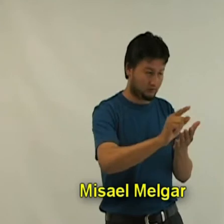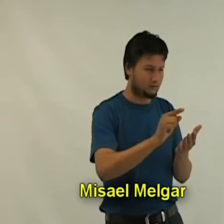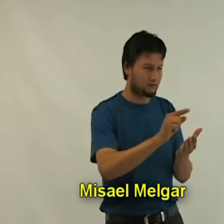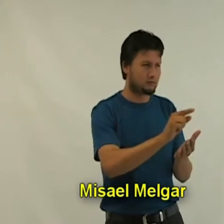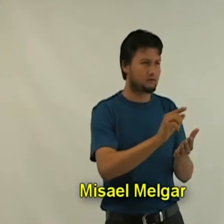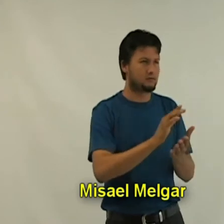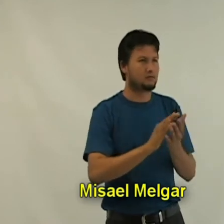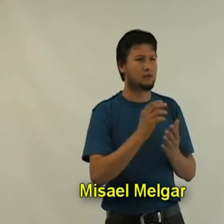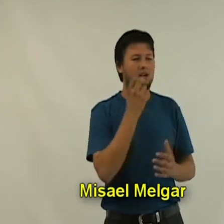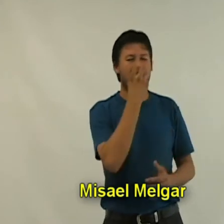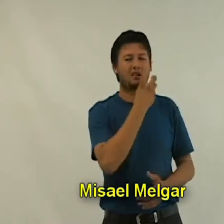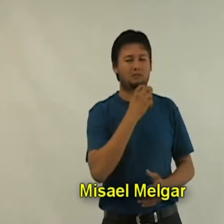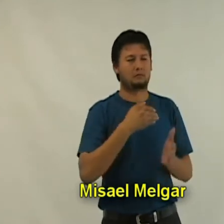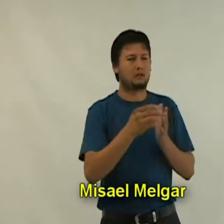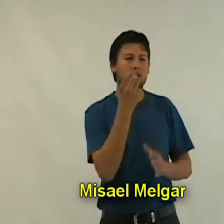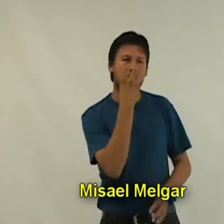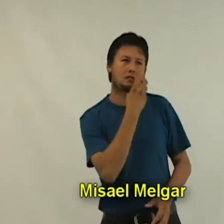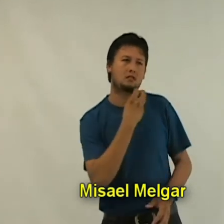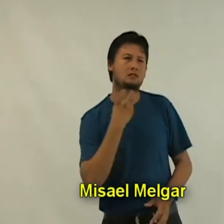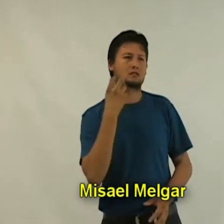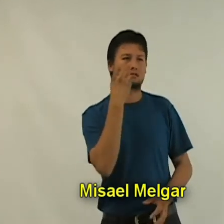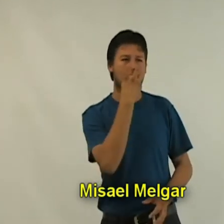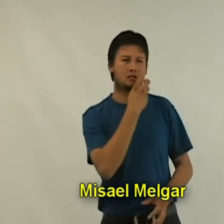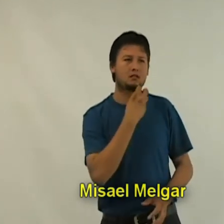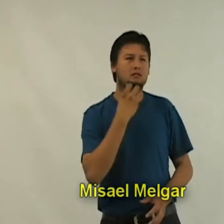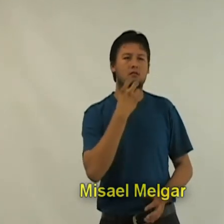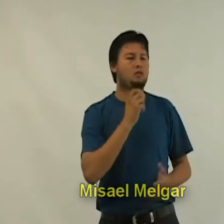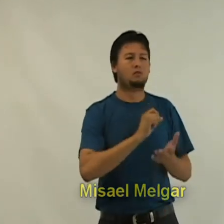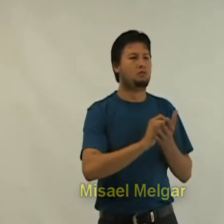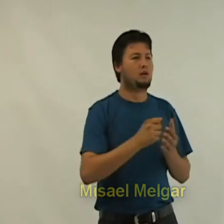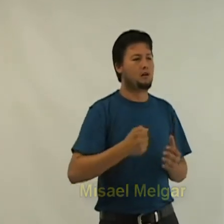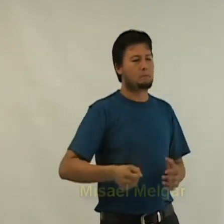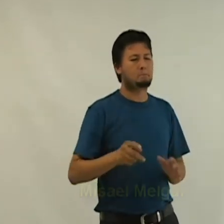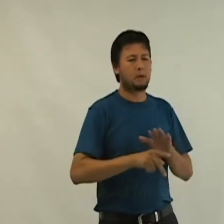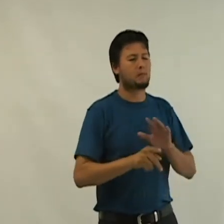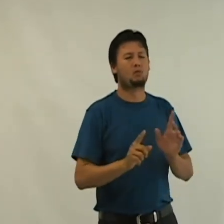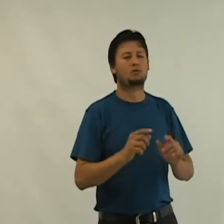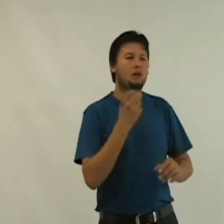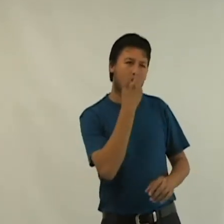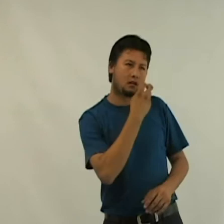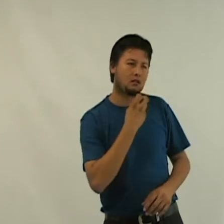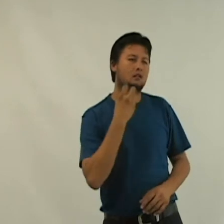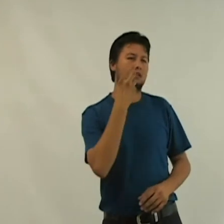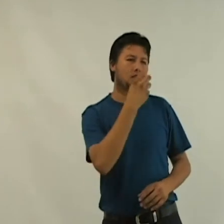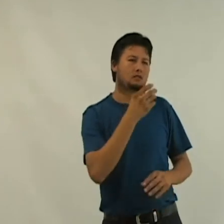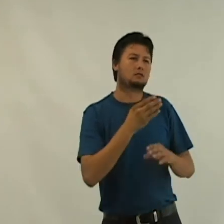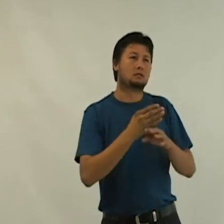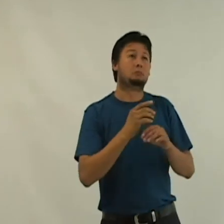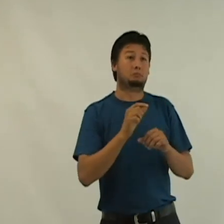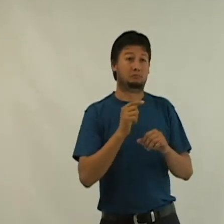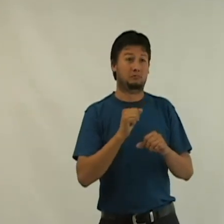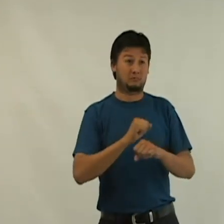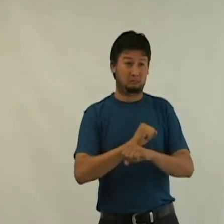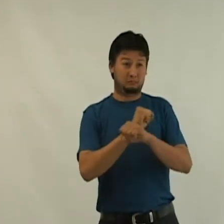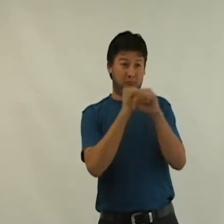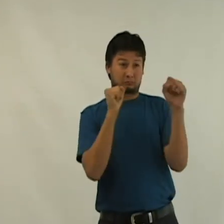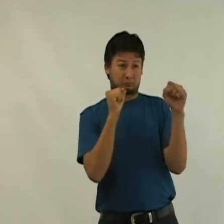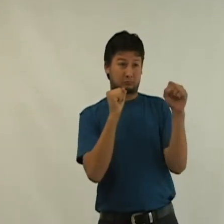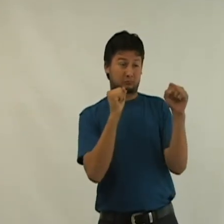lenguaje. Allí solo era terapia. Al inicio era solo terapia. No iba a la escuela, iba a parvularia. Era solo terapia. Por las mañanas